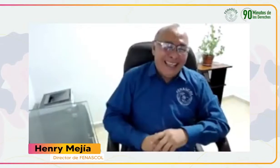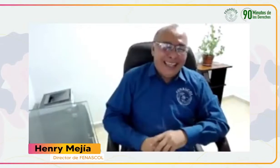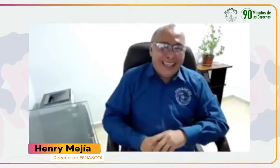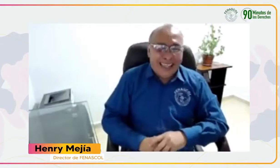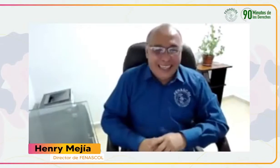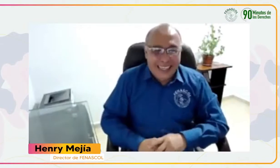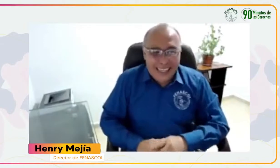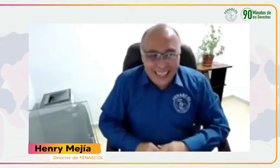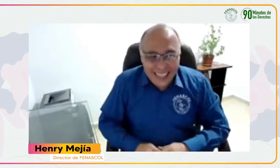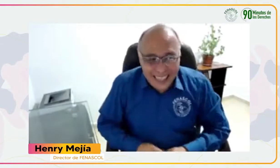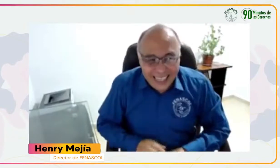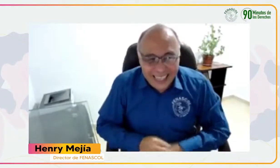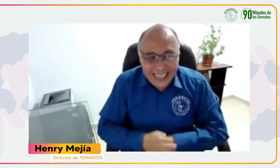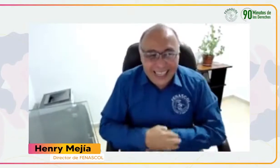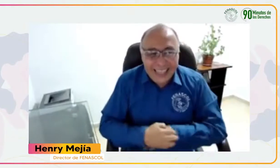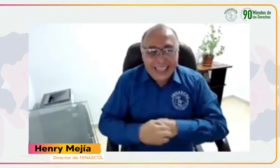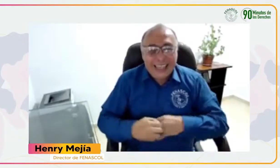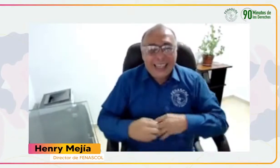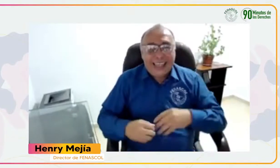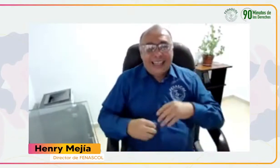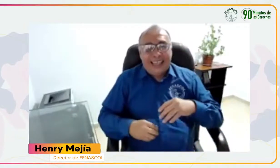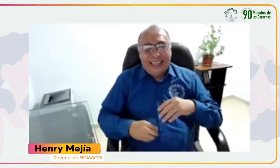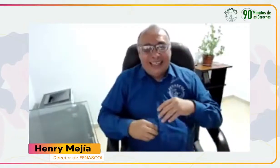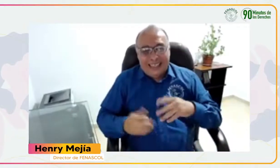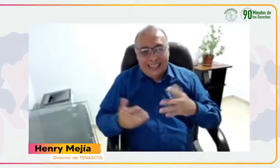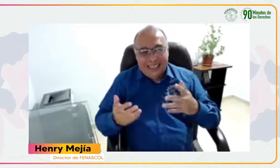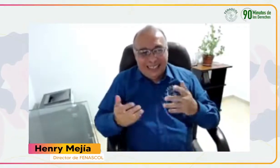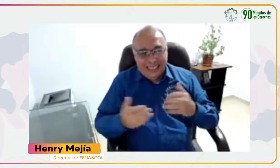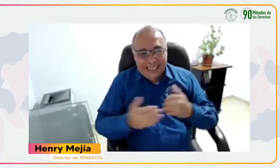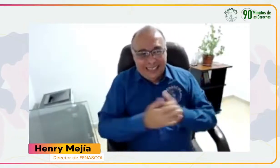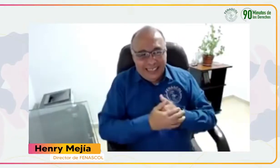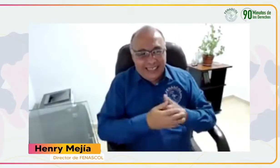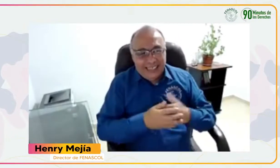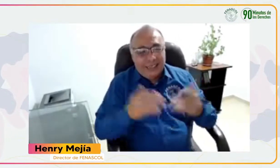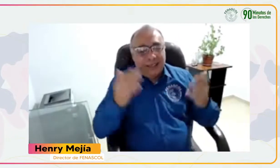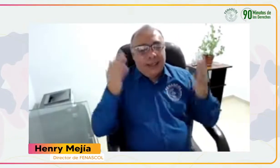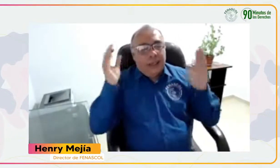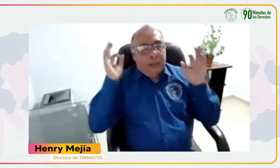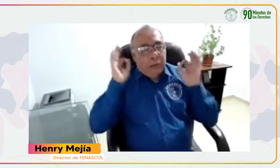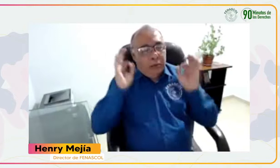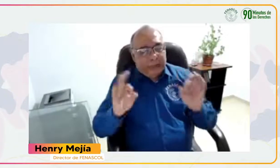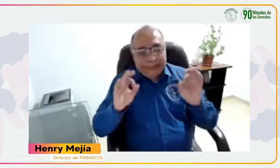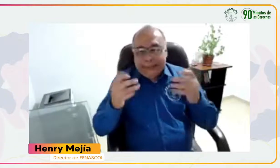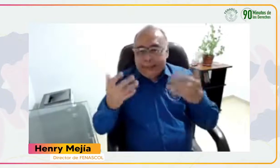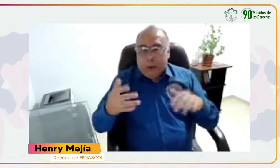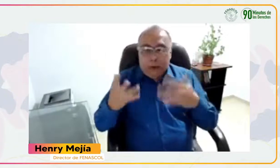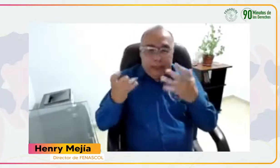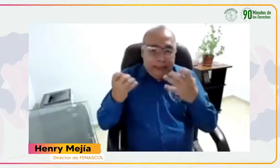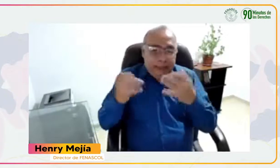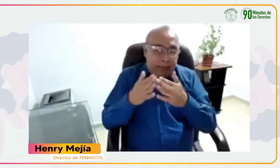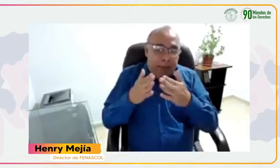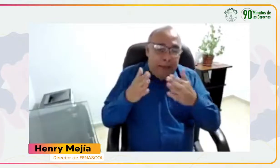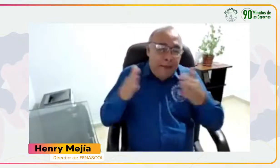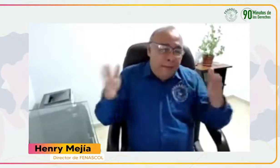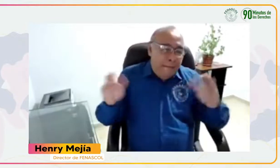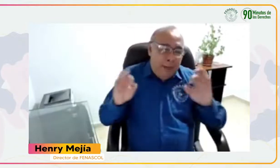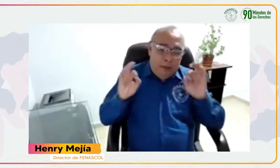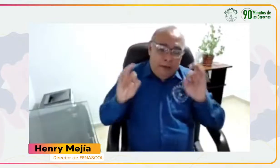colombiana. Y bueno,